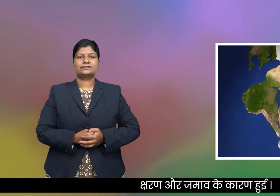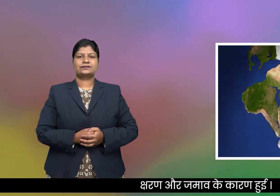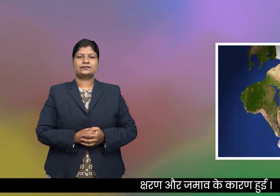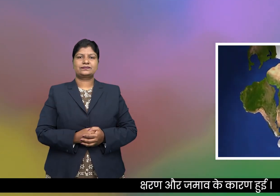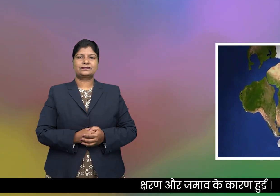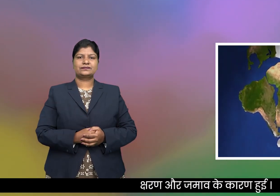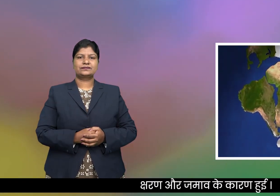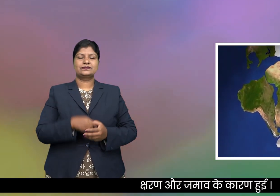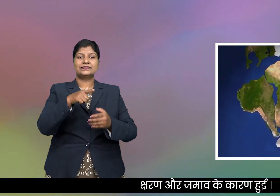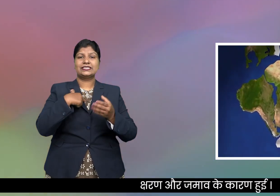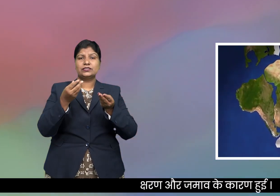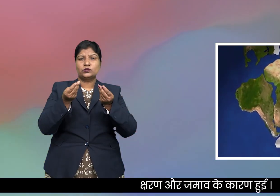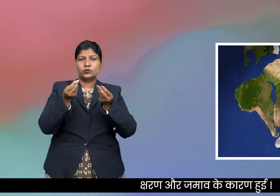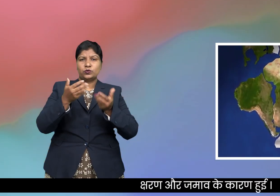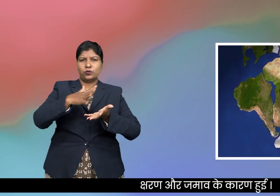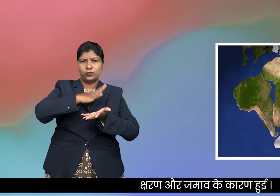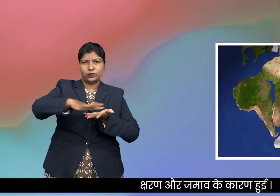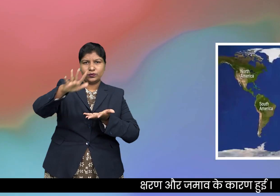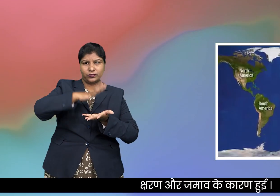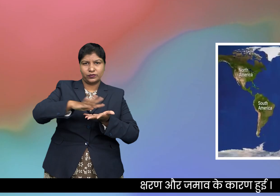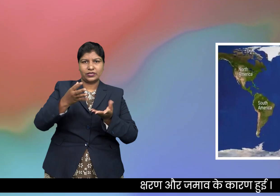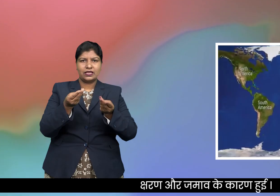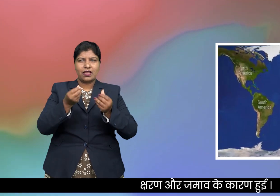क्षरण और जमाव के कारण हुई।